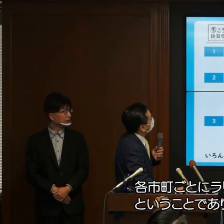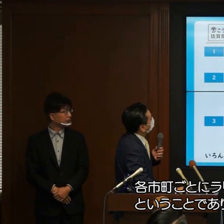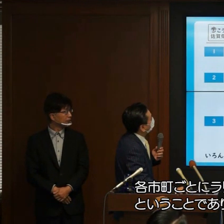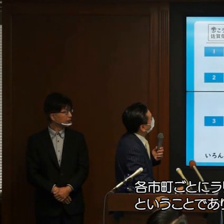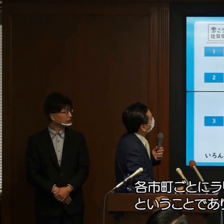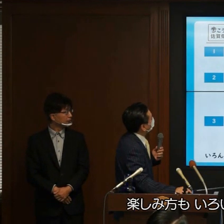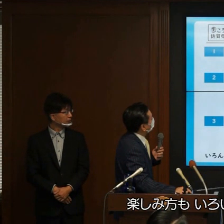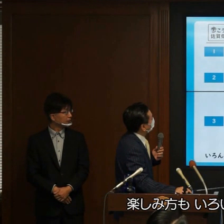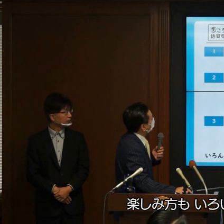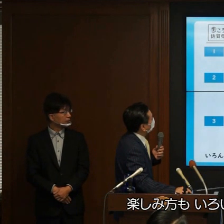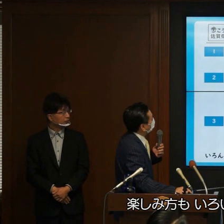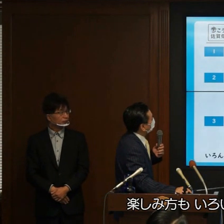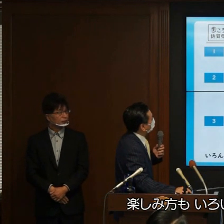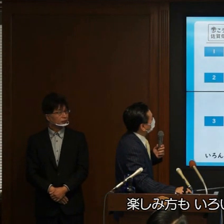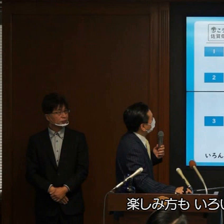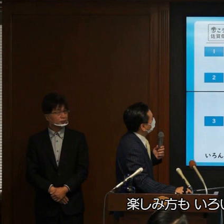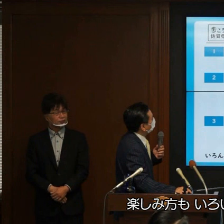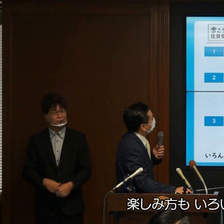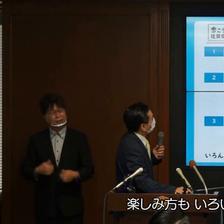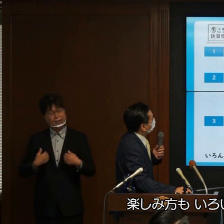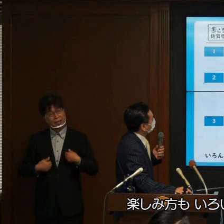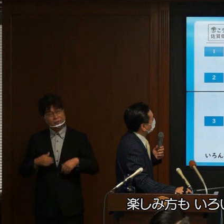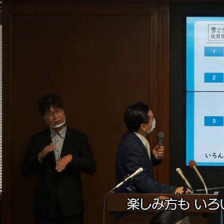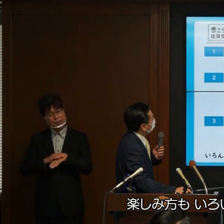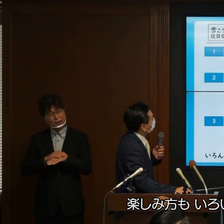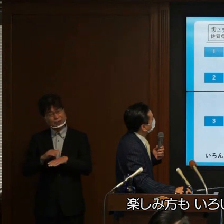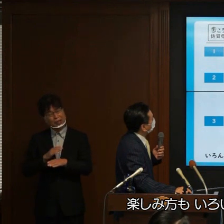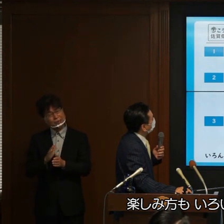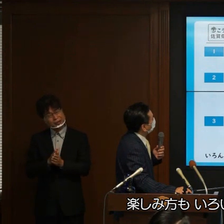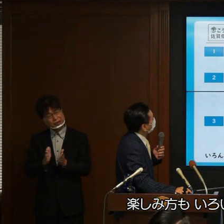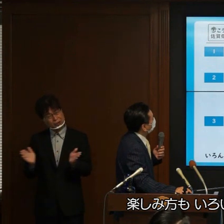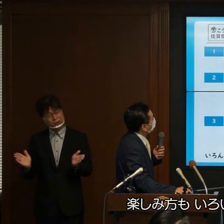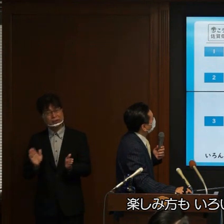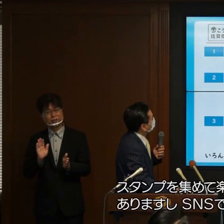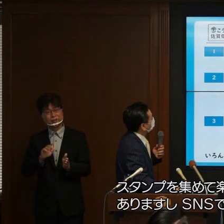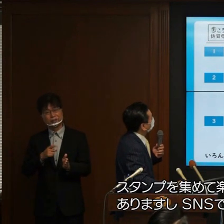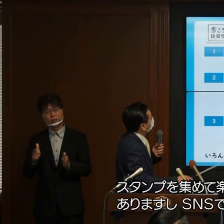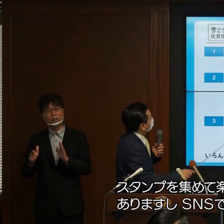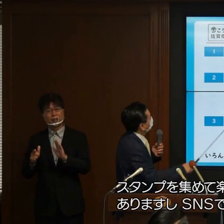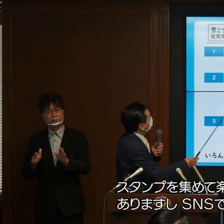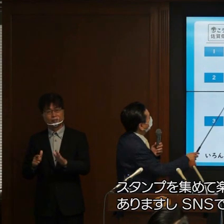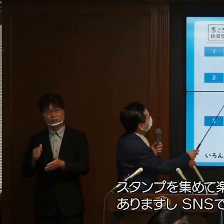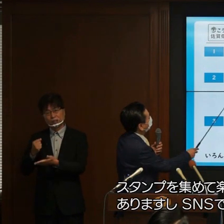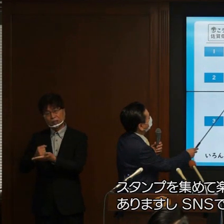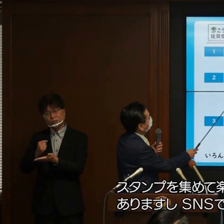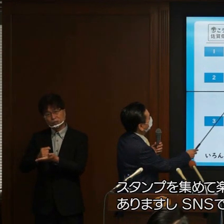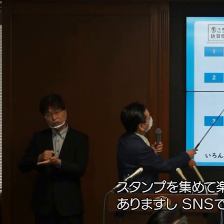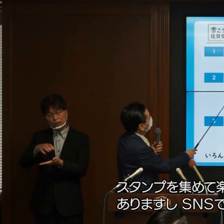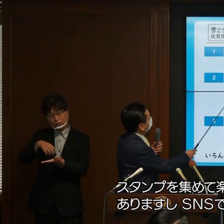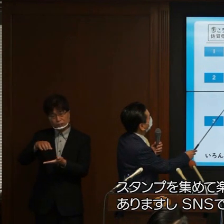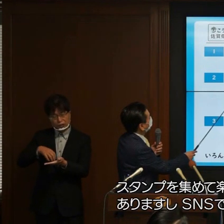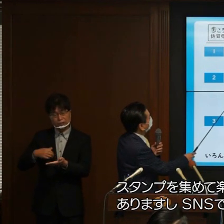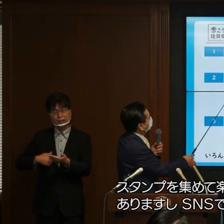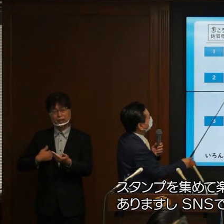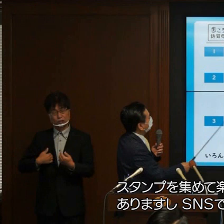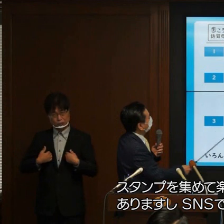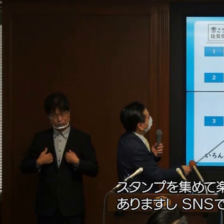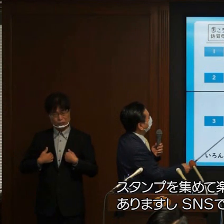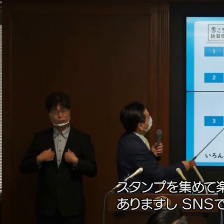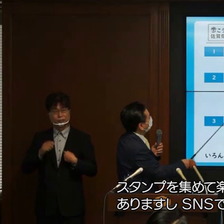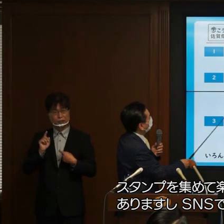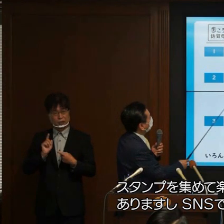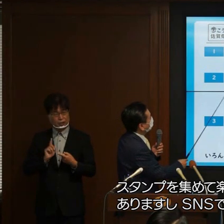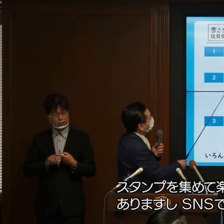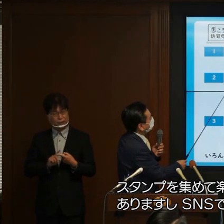で、楽しみ方もいろいろでありまして、スタンプを集めて楽しむということもあります